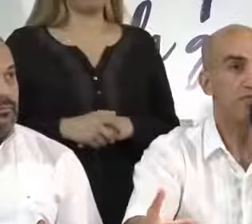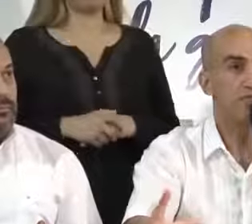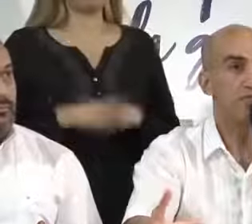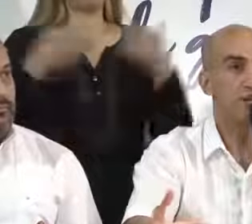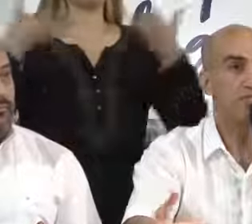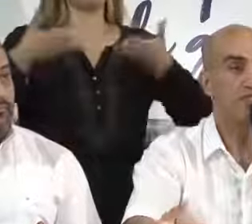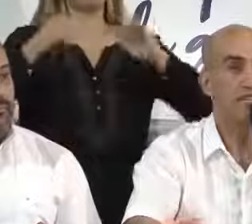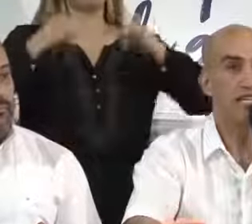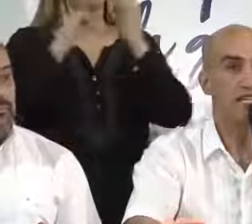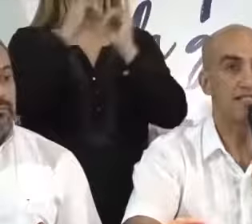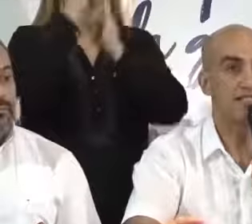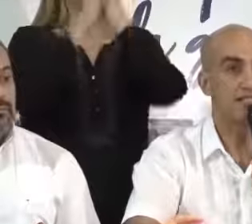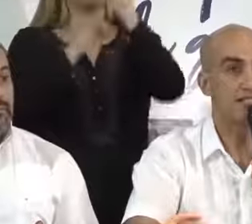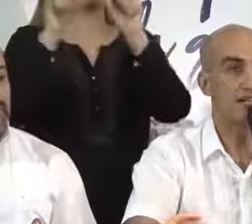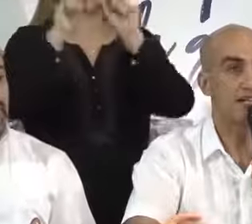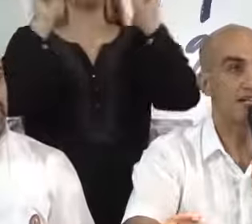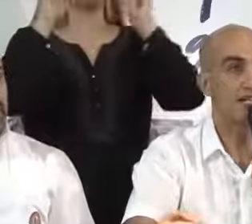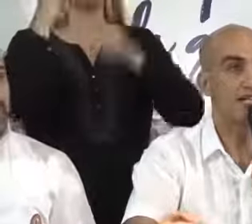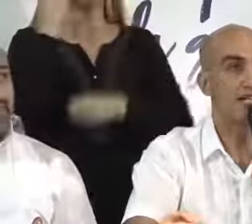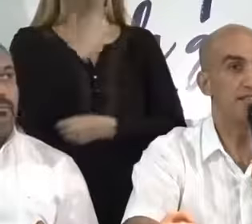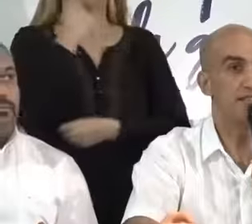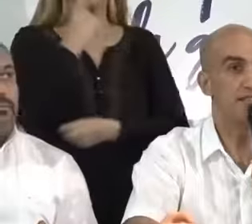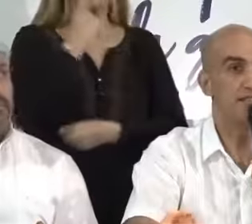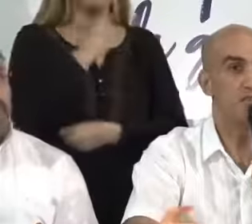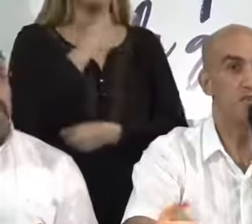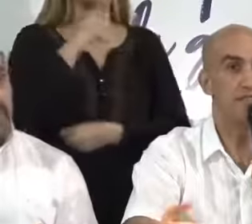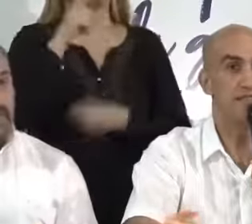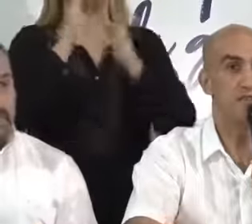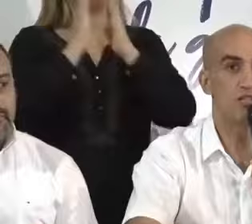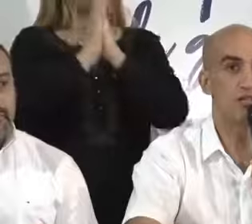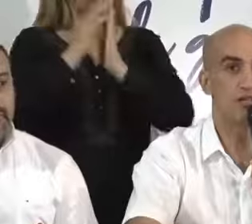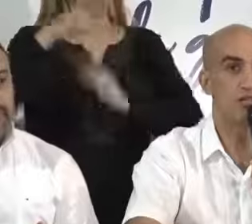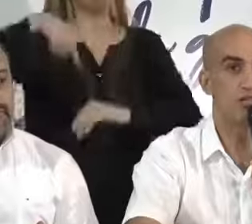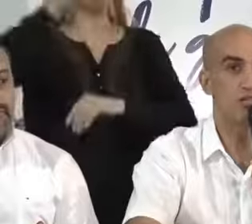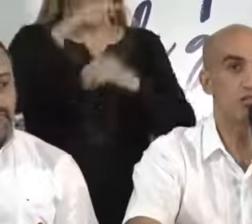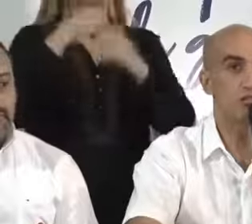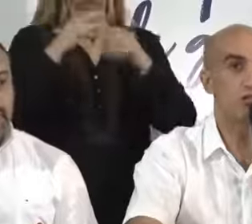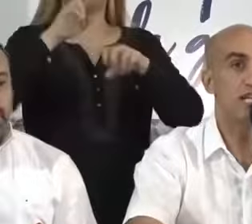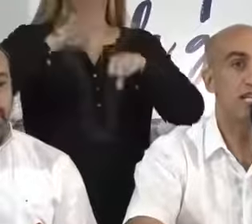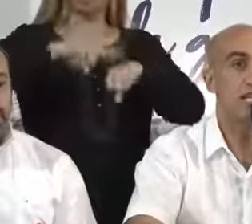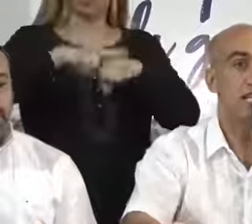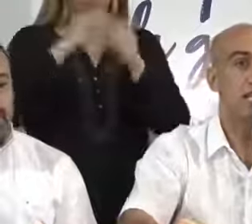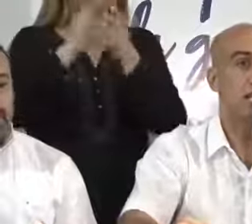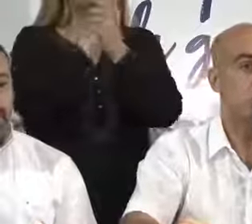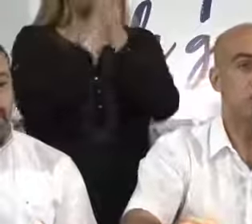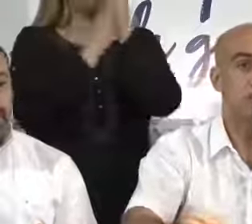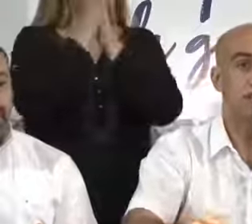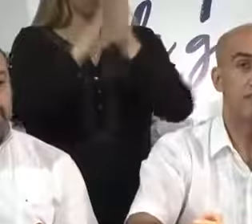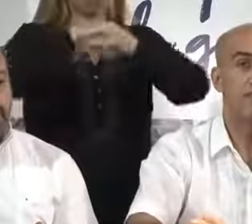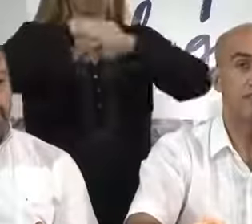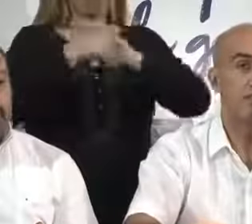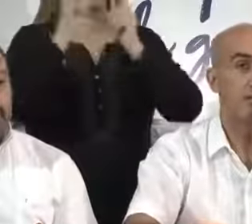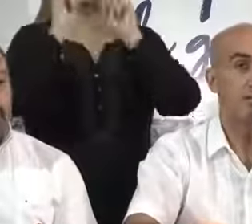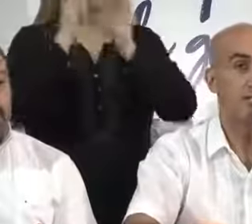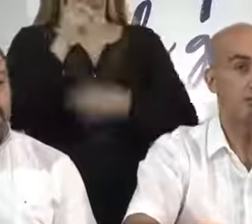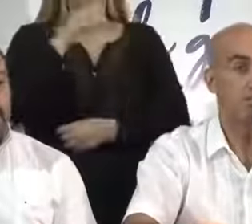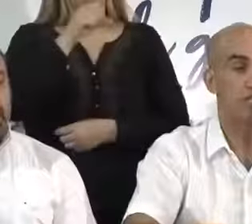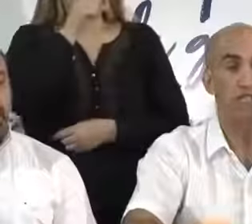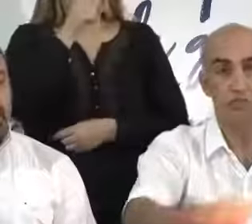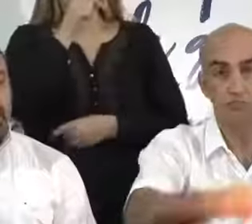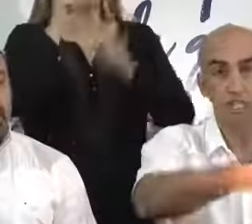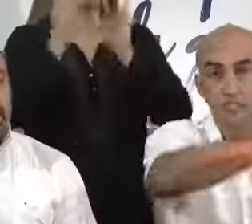ya informado acerca de la necesidad de insistir con el lavado de manos, con la etiqueta de la tos, que significa